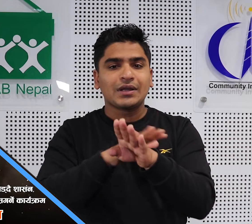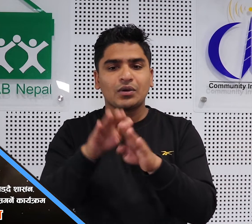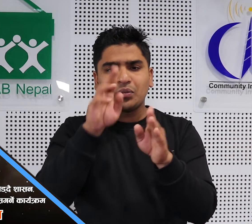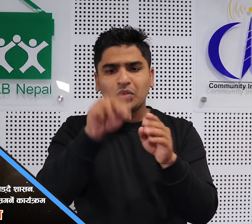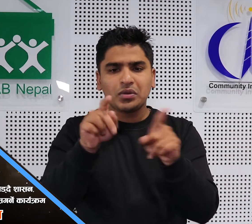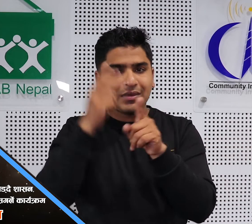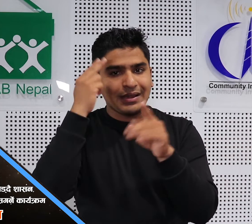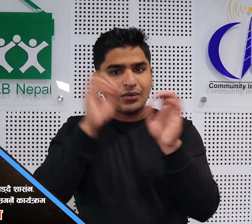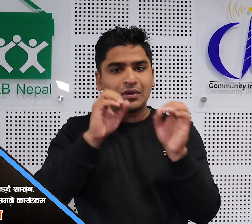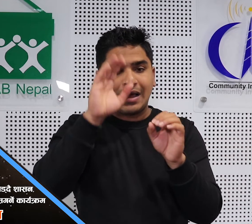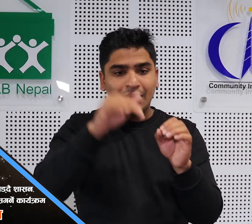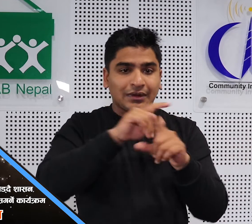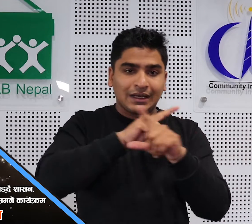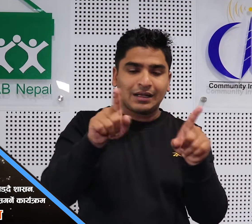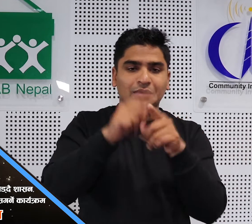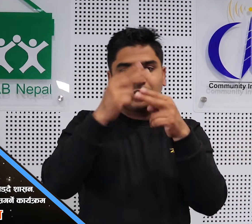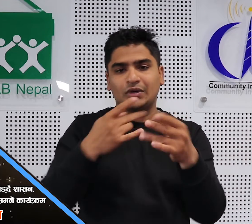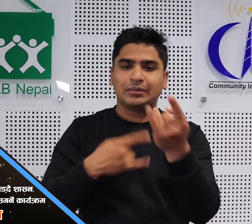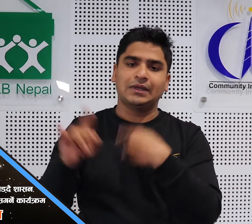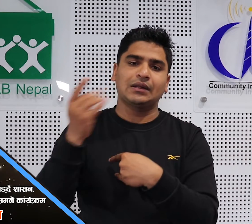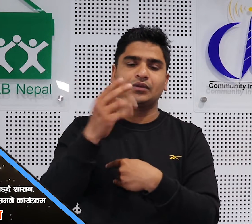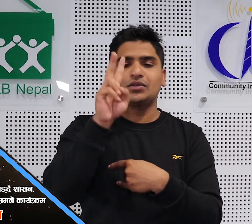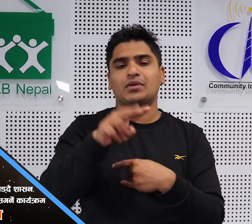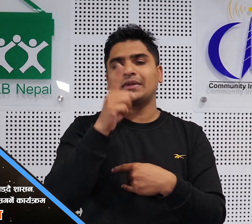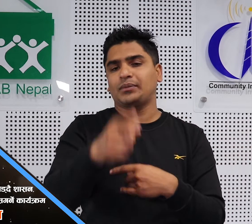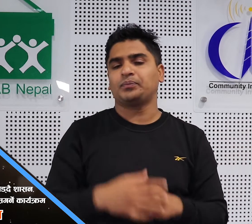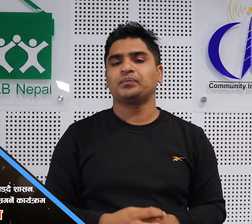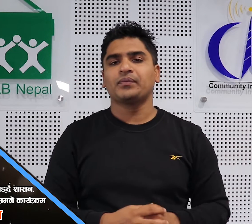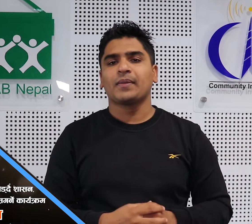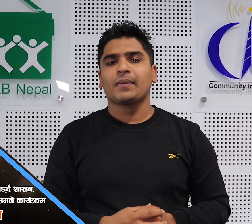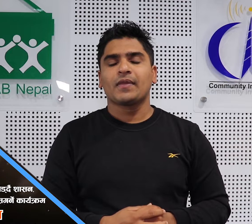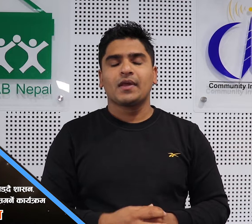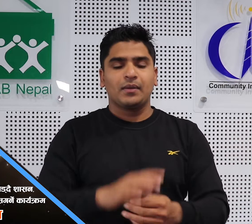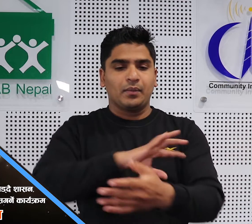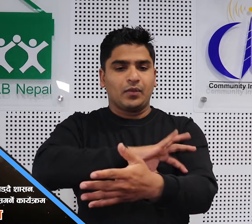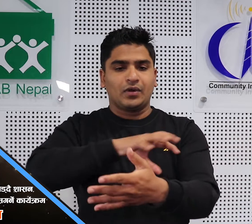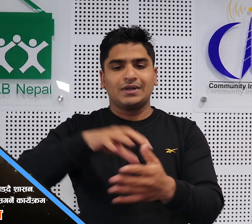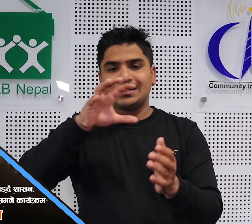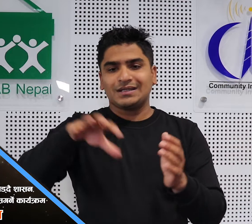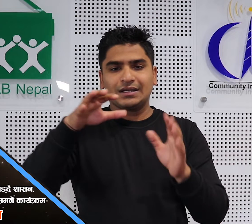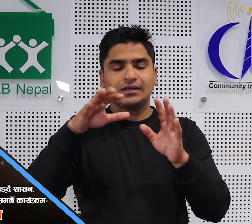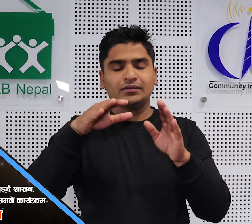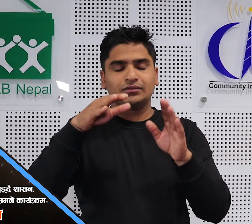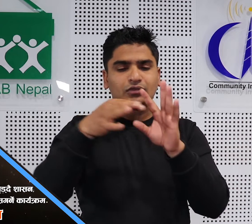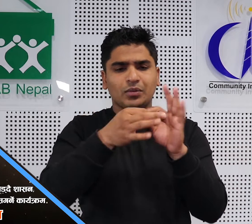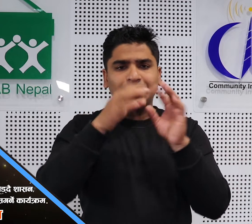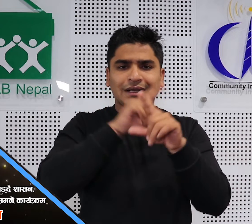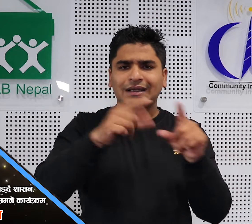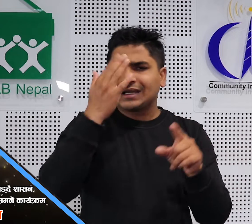थाहा हुँदैन, आउँदैन आइदिन बजेट फ्रिज हुन्छ, यस्तो स्थिति हो। प्रदेश र स्थानीय तह बीचको समन्वय नहुनुको कारण चाहिँ के